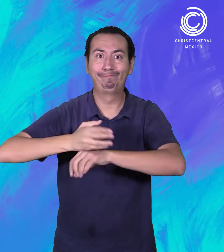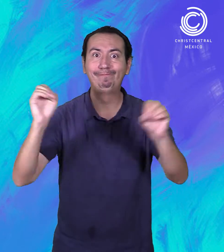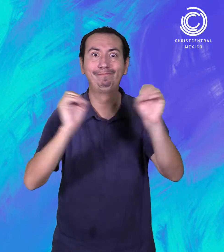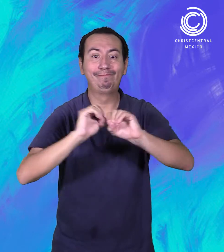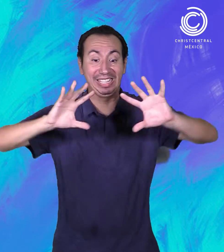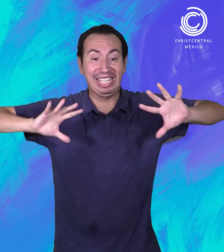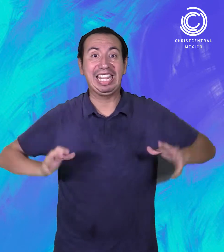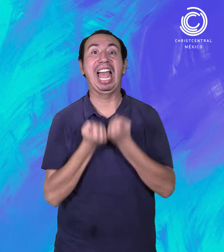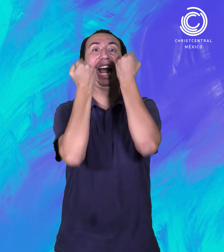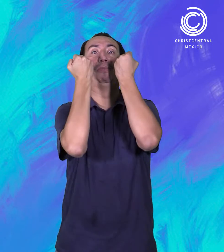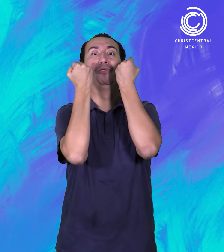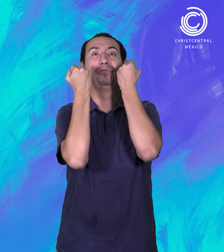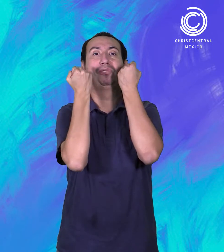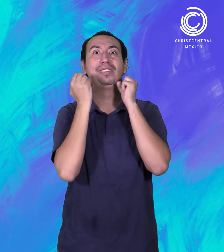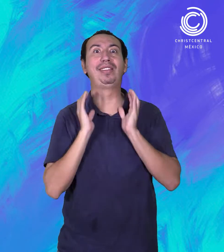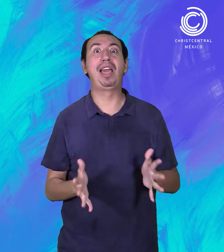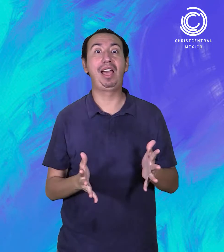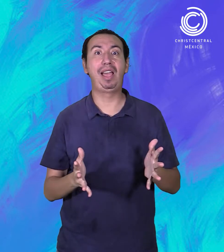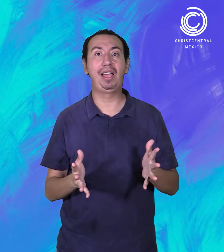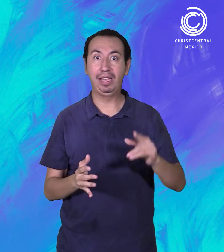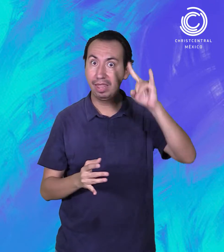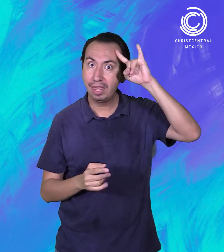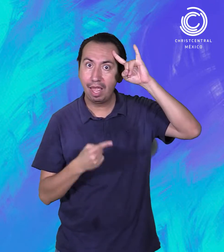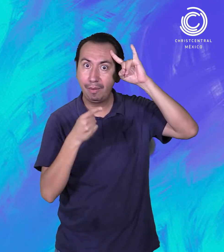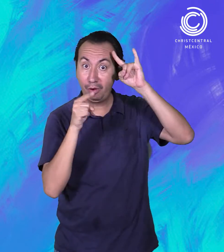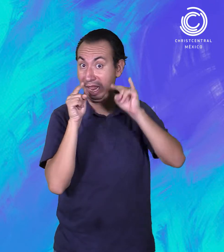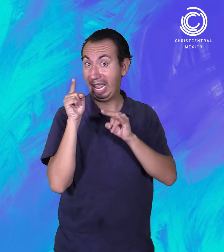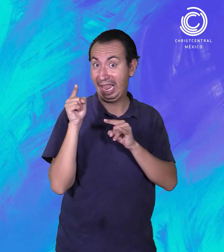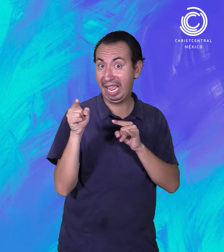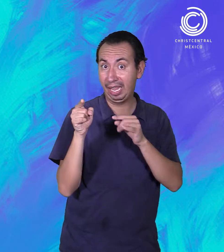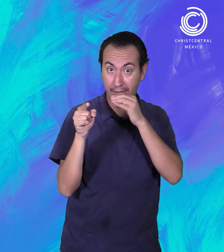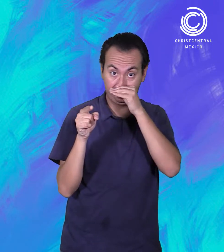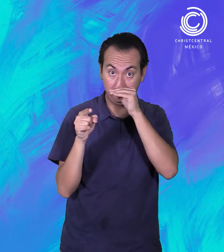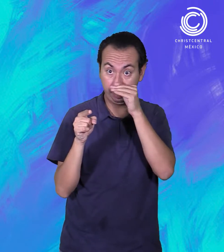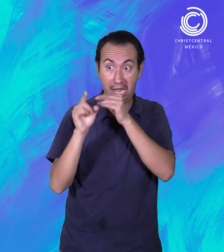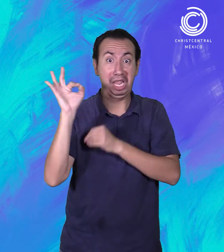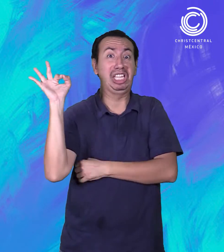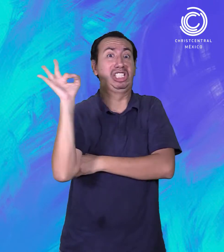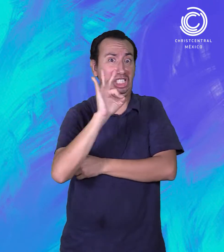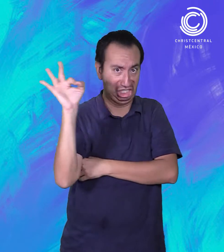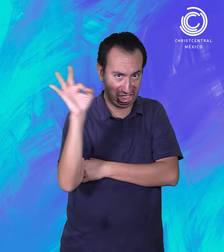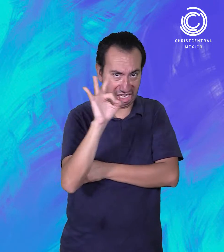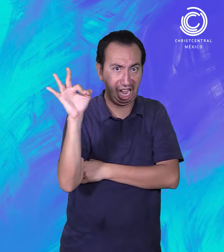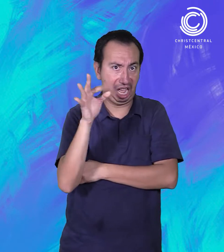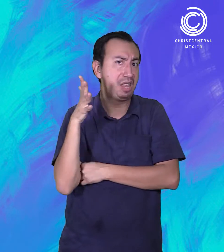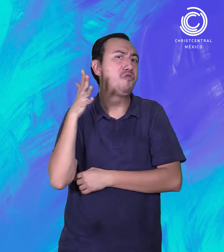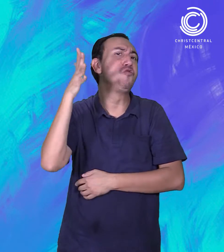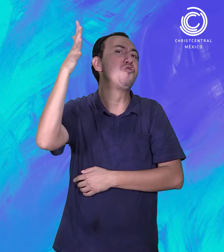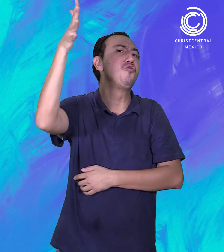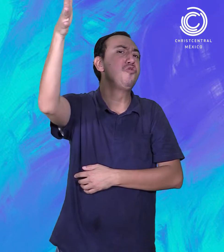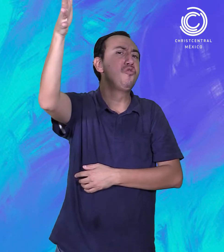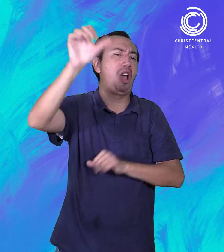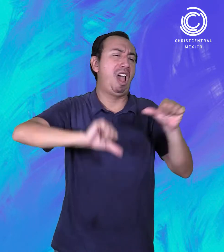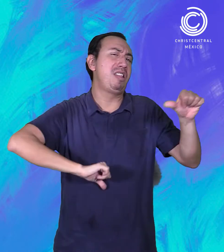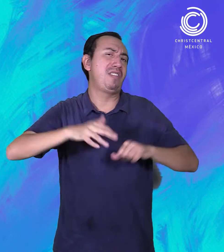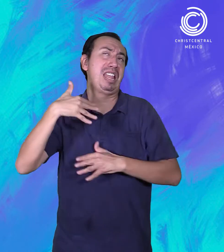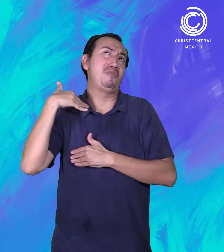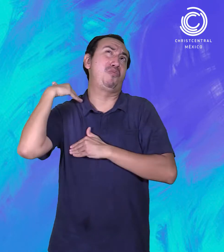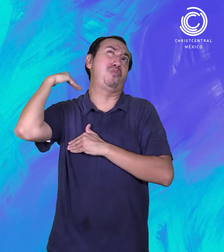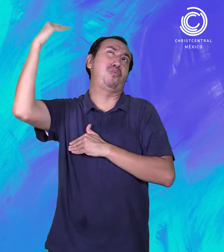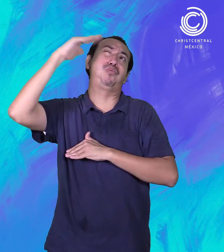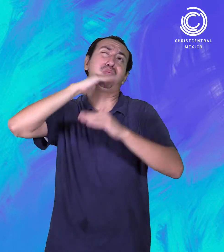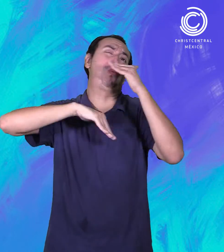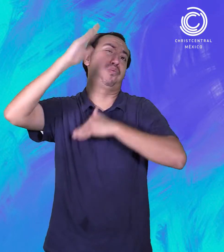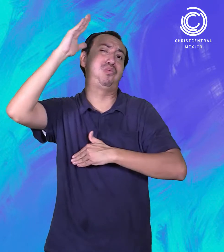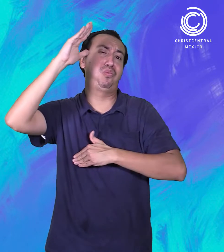están en Cristo Jesús, y que el diablo también, aunque parece ser que va a ser un evento en el futuro, leemos aquí